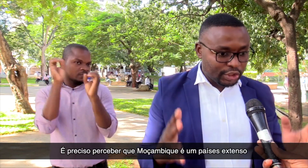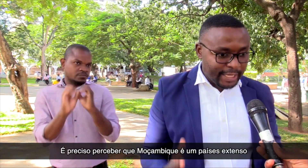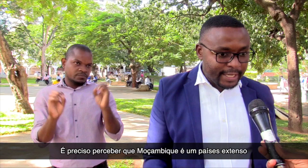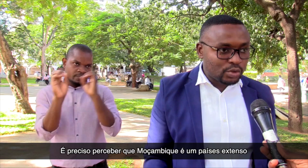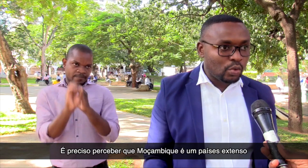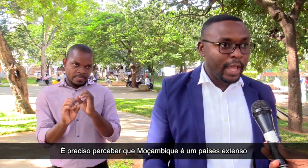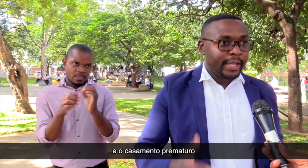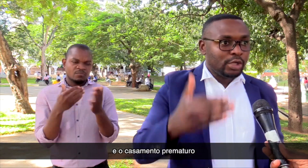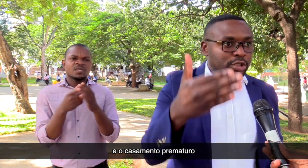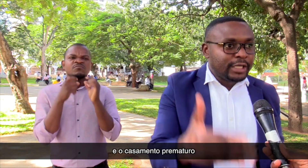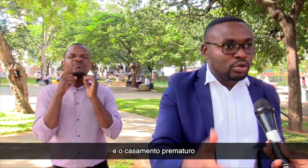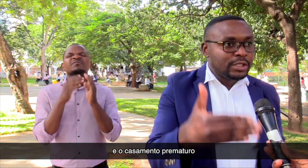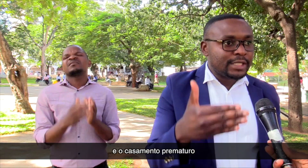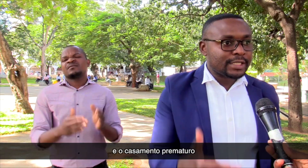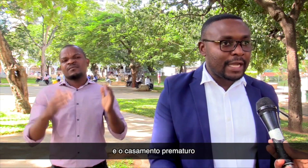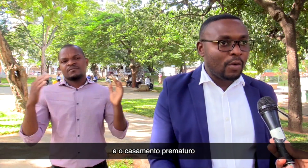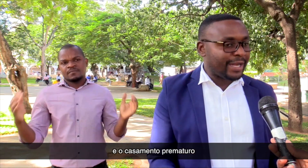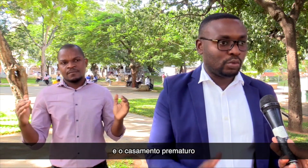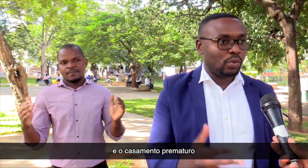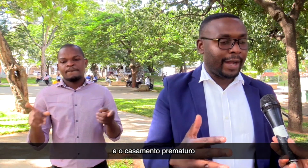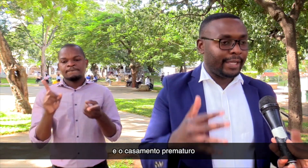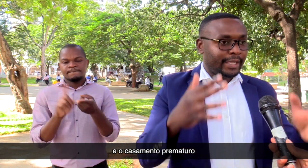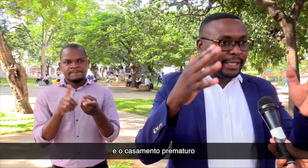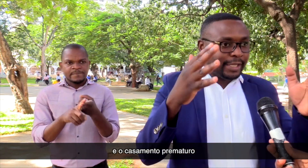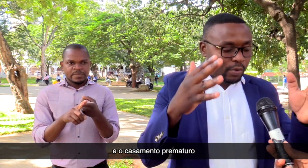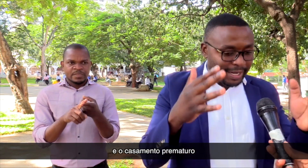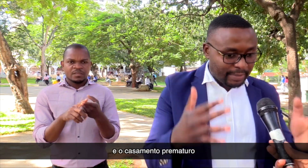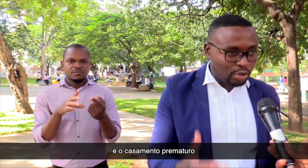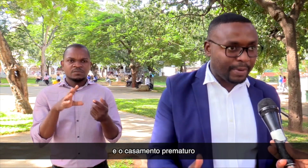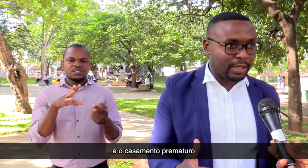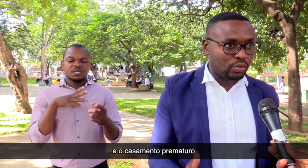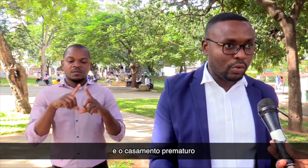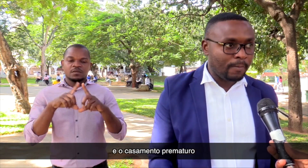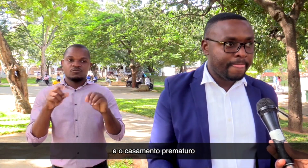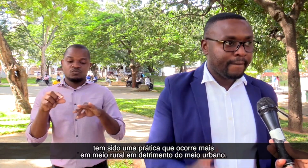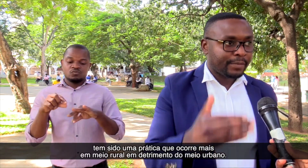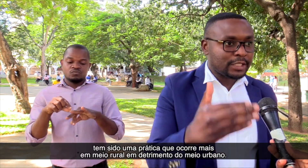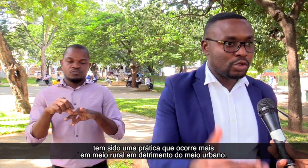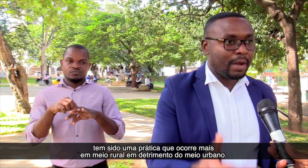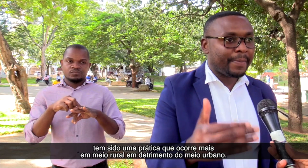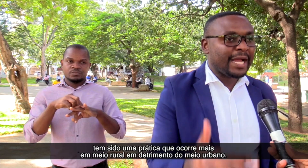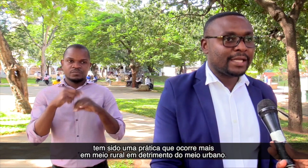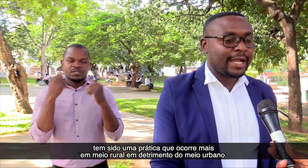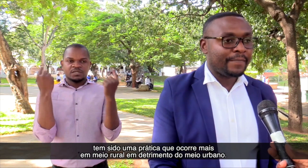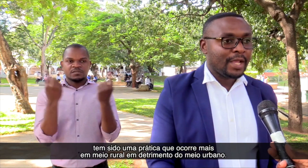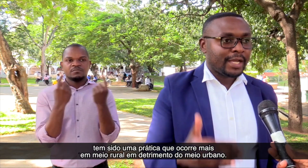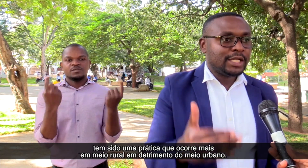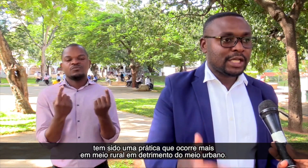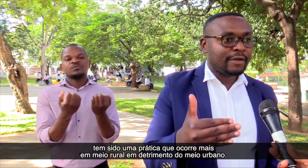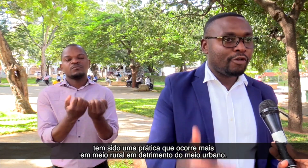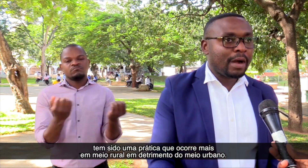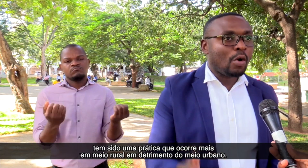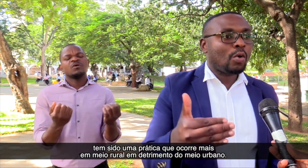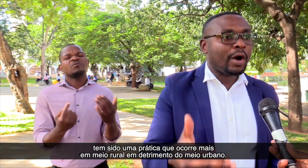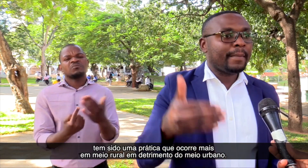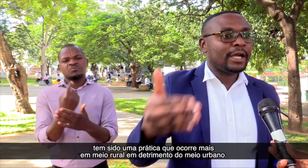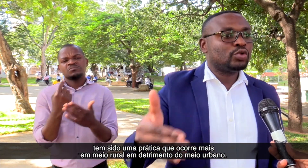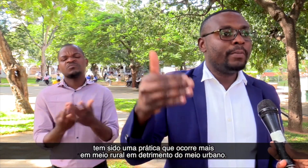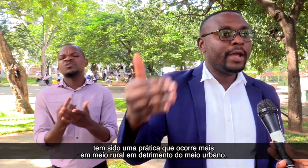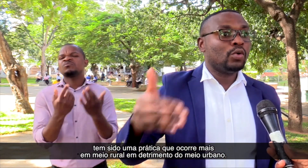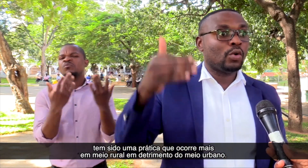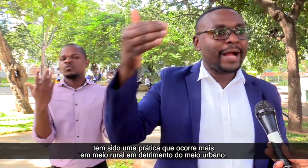país extenso e os ritos de iniciação e o casamento prematuro tem sido uma prática que, de certa forma,